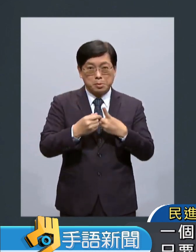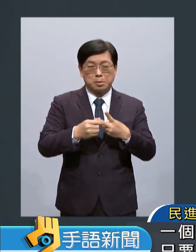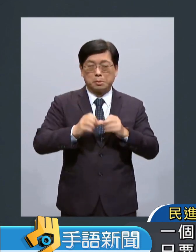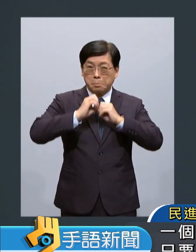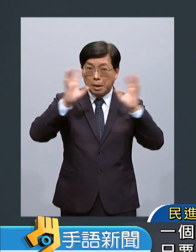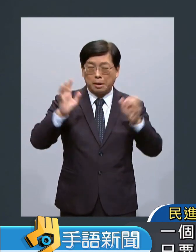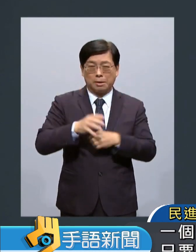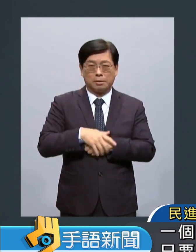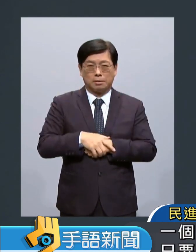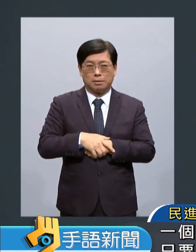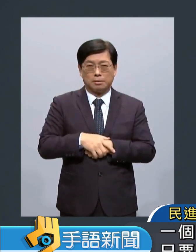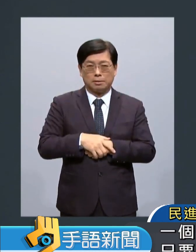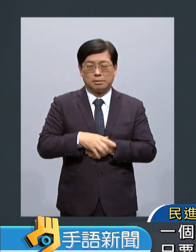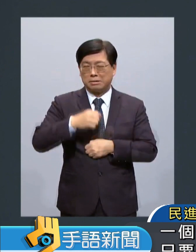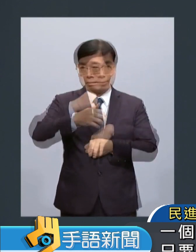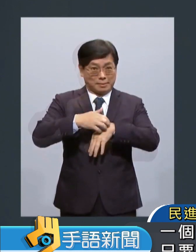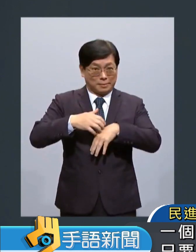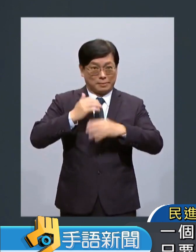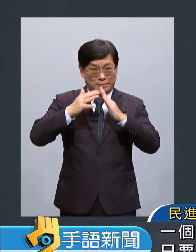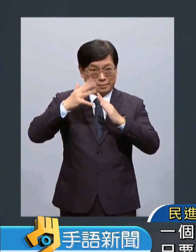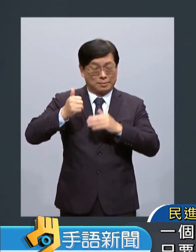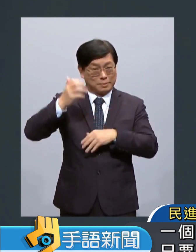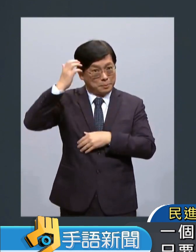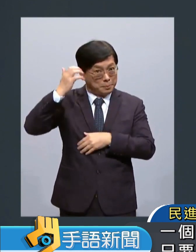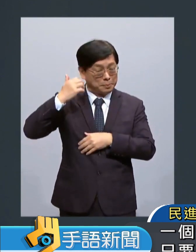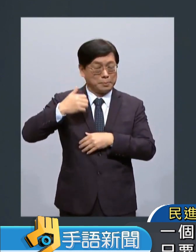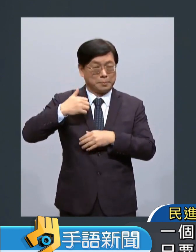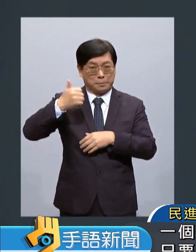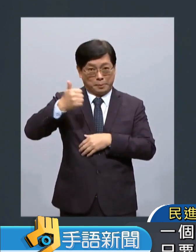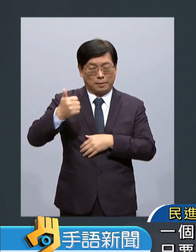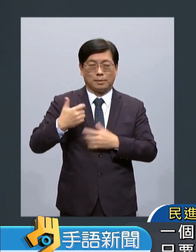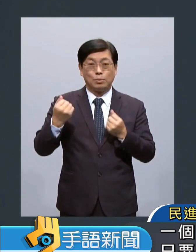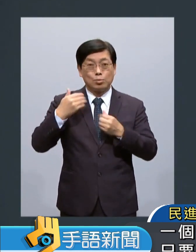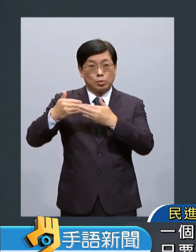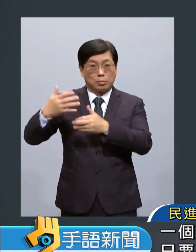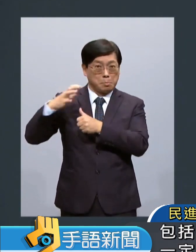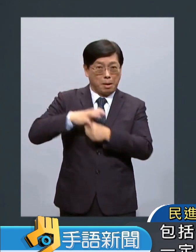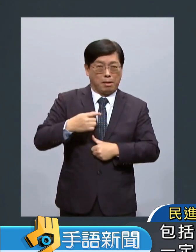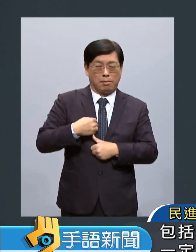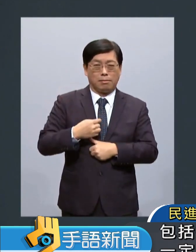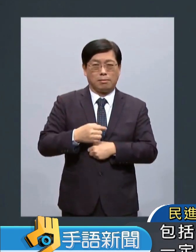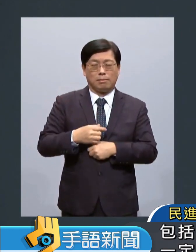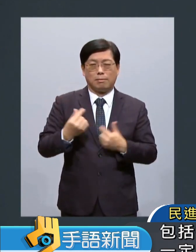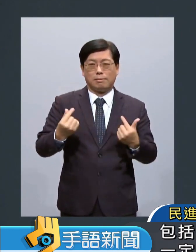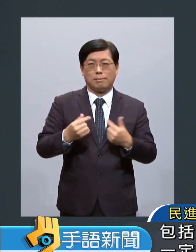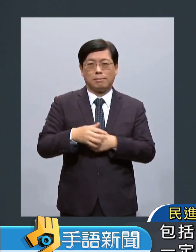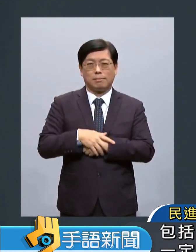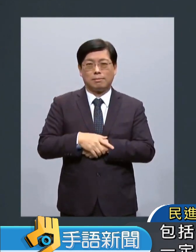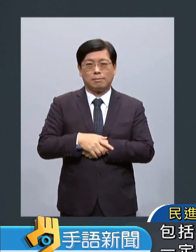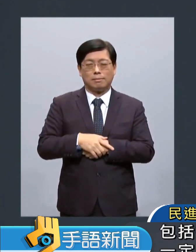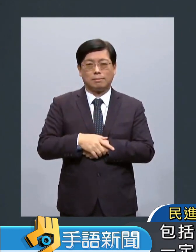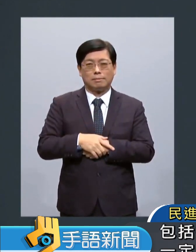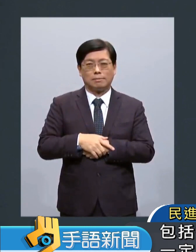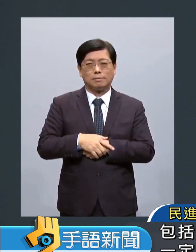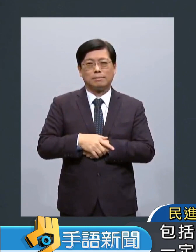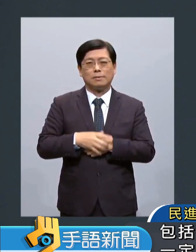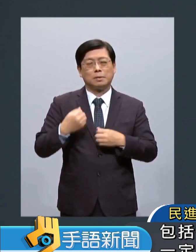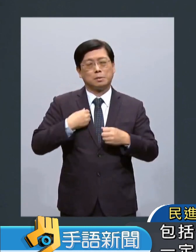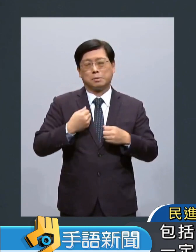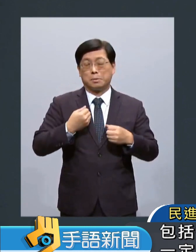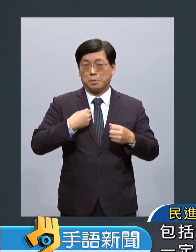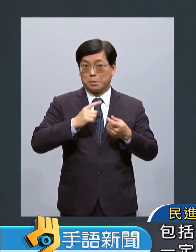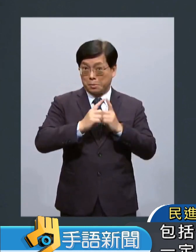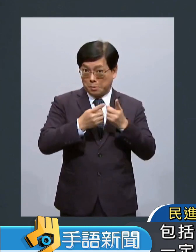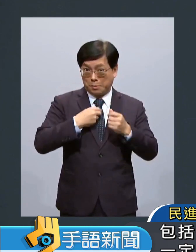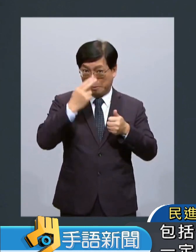喊两岸一家亲。只要中国对台湾施压，包括挖了我们的邦交国，